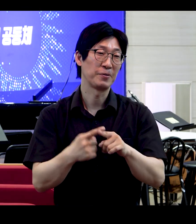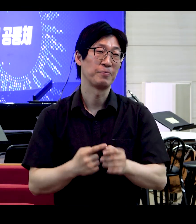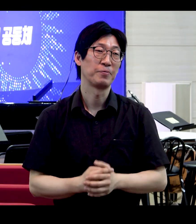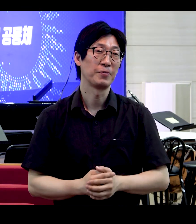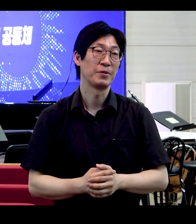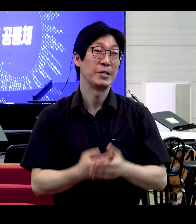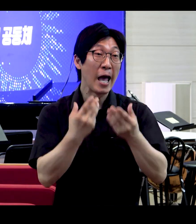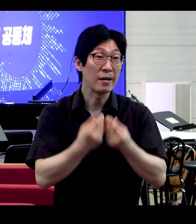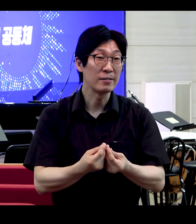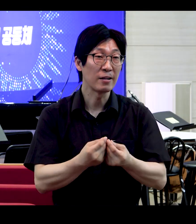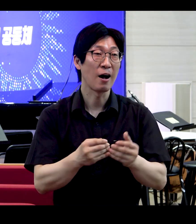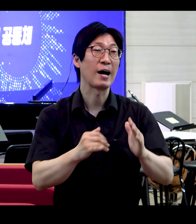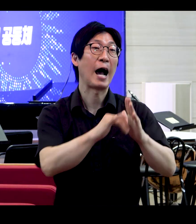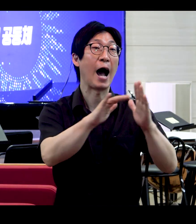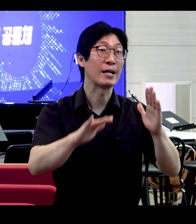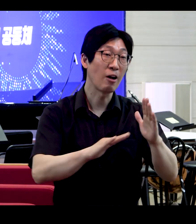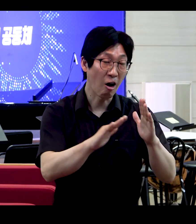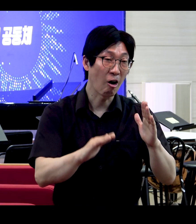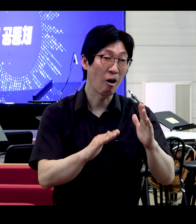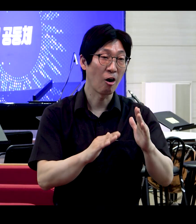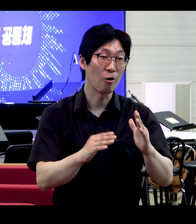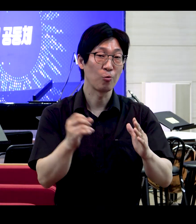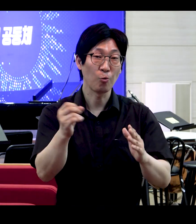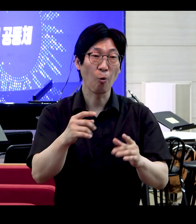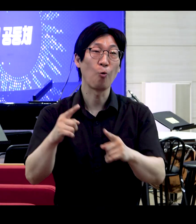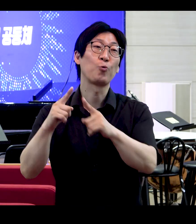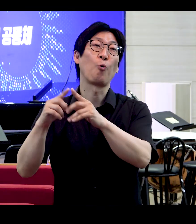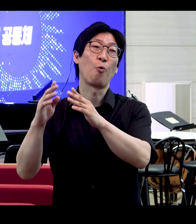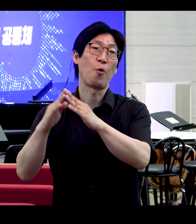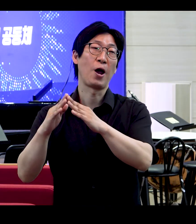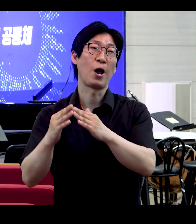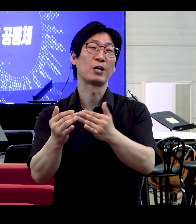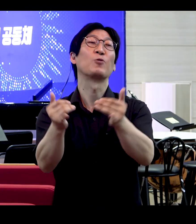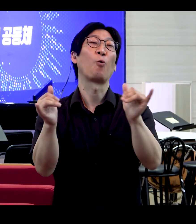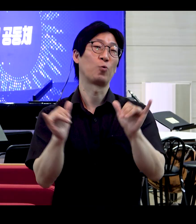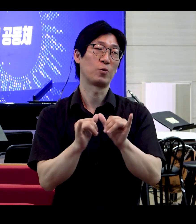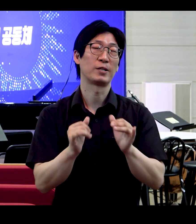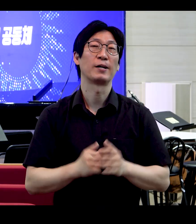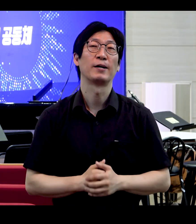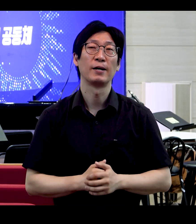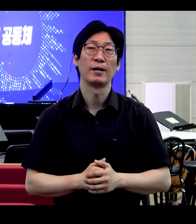구체적으로 말하면 무엇보다 뭐예요? 가정, 그리고 교회.